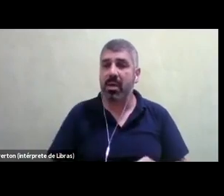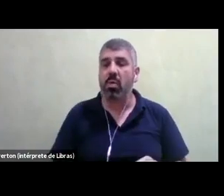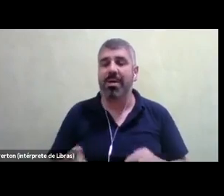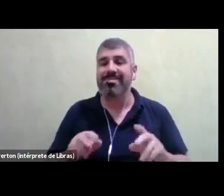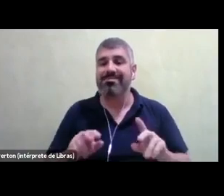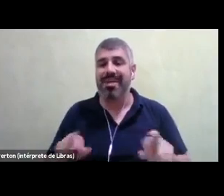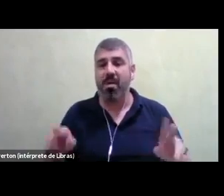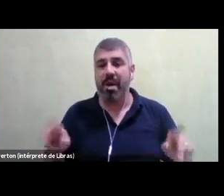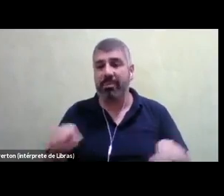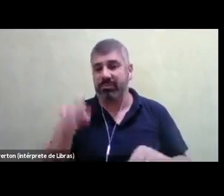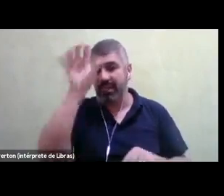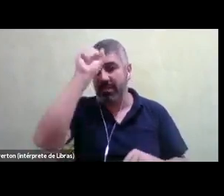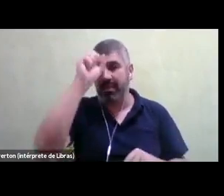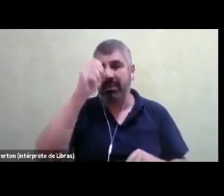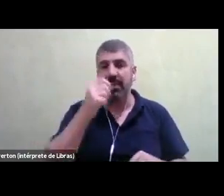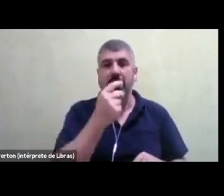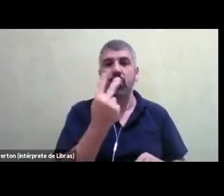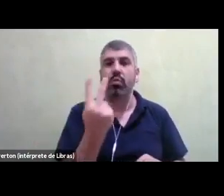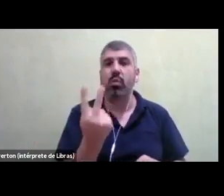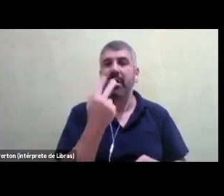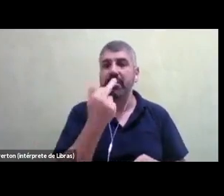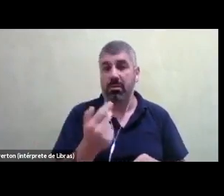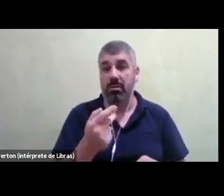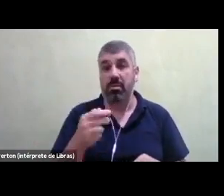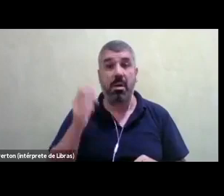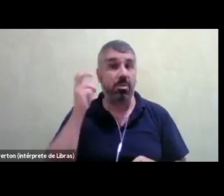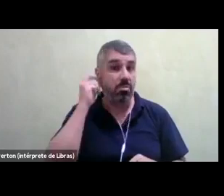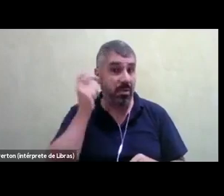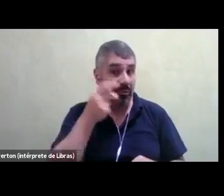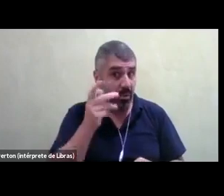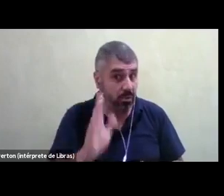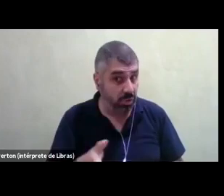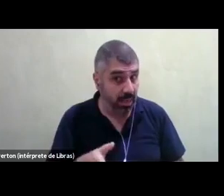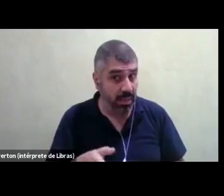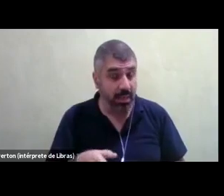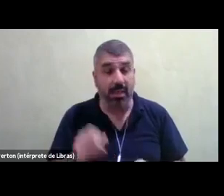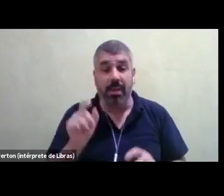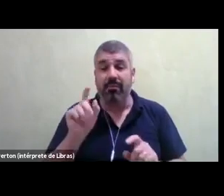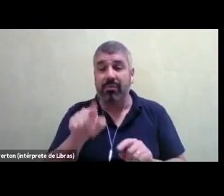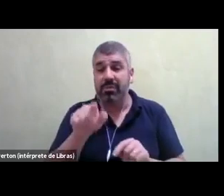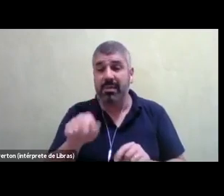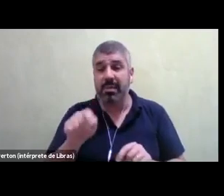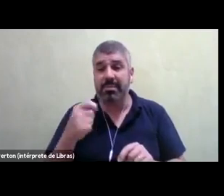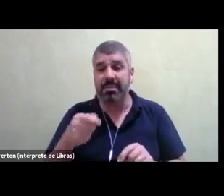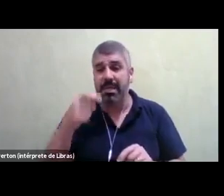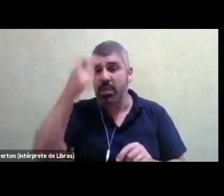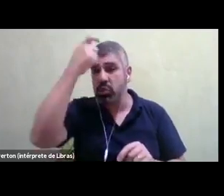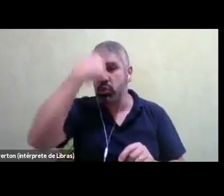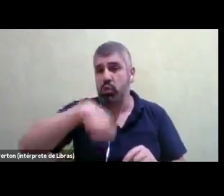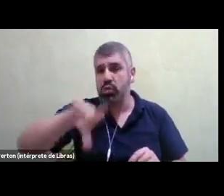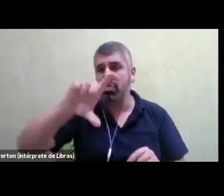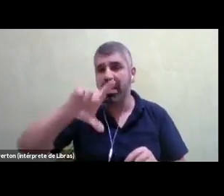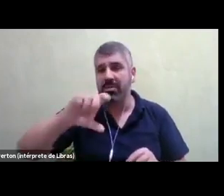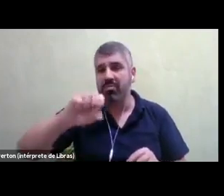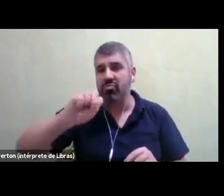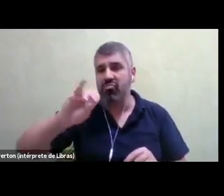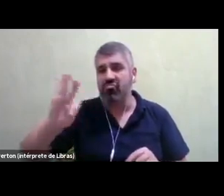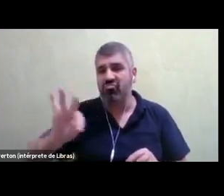você aprender 2 línguas, como a Antonieta mencionou. É sim para você se tornar um sujeito com